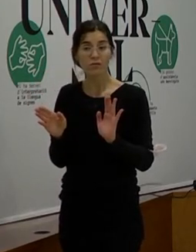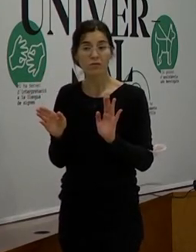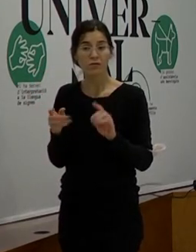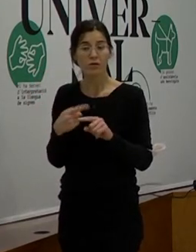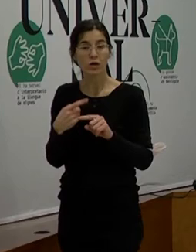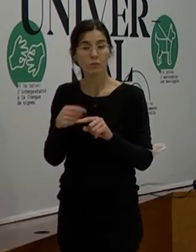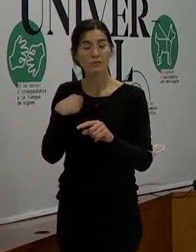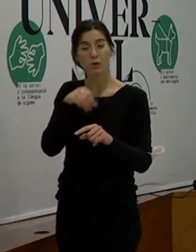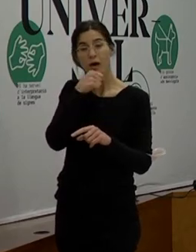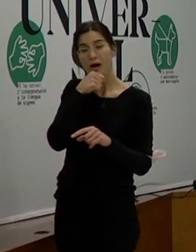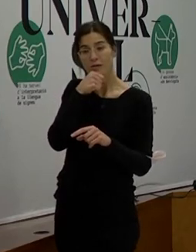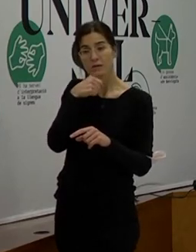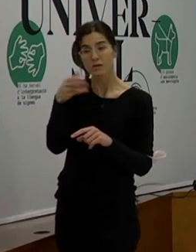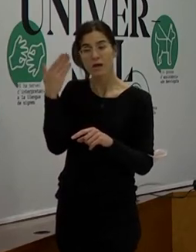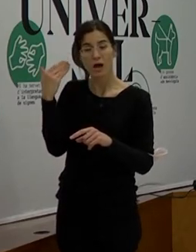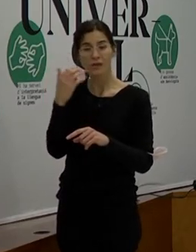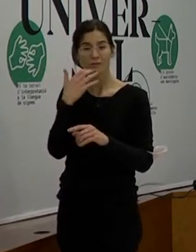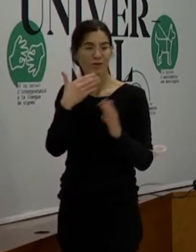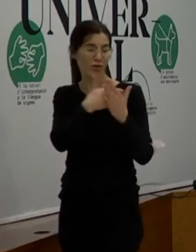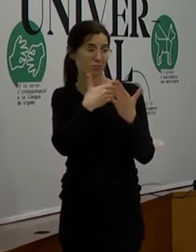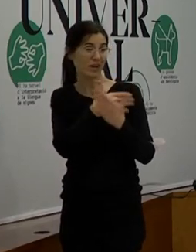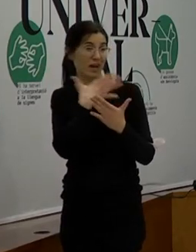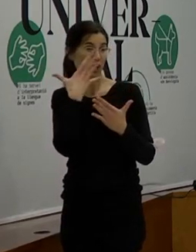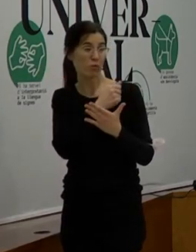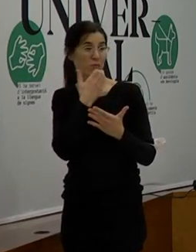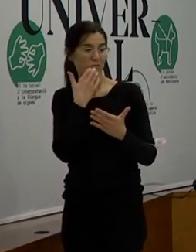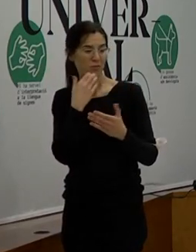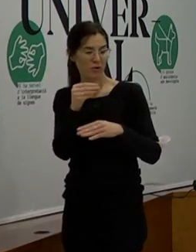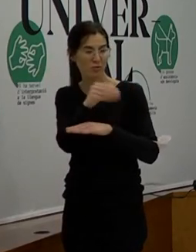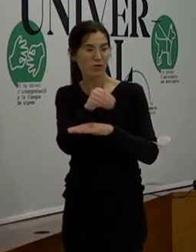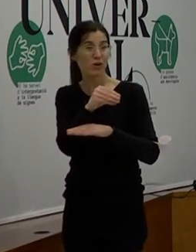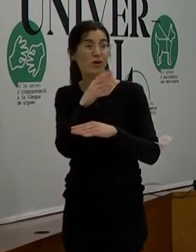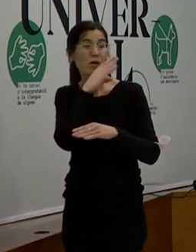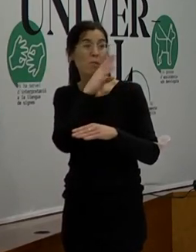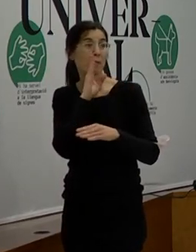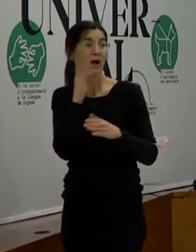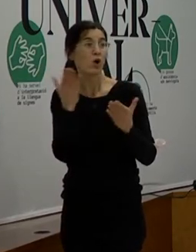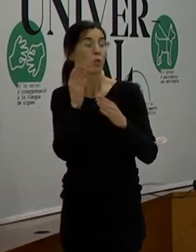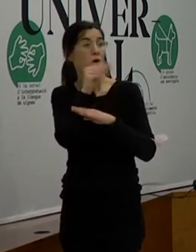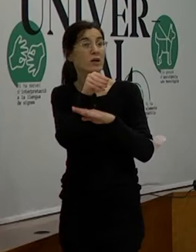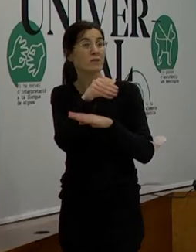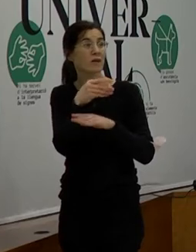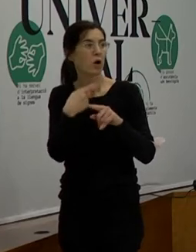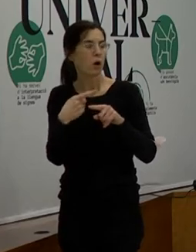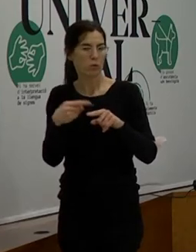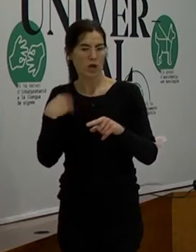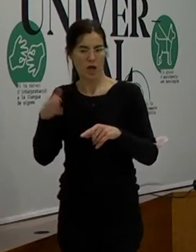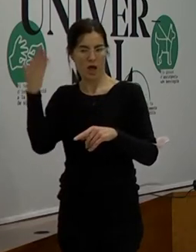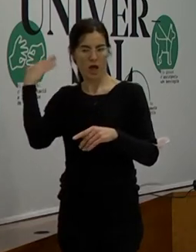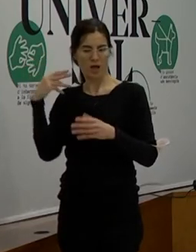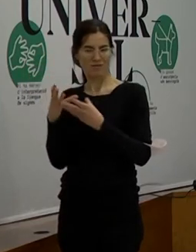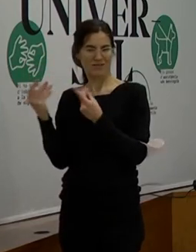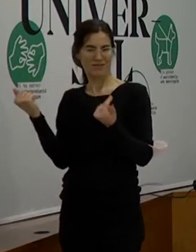els avis abans no es podien explicar com cuidava la seva mamà, perquè la seva mamà feia temps que havia